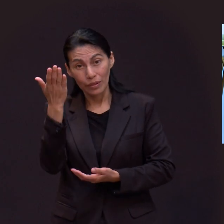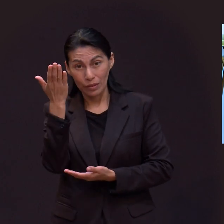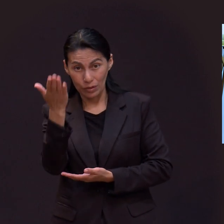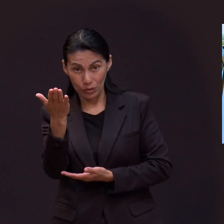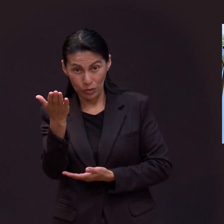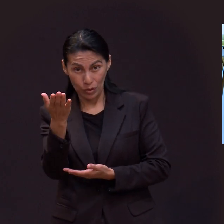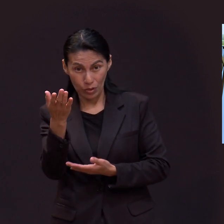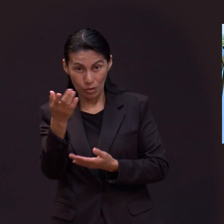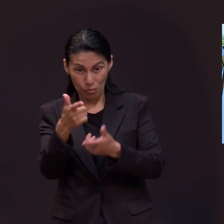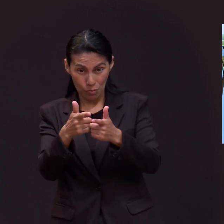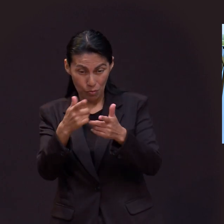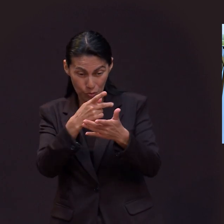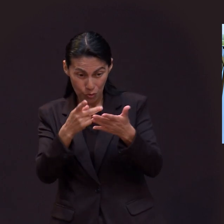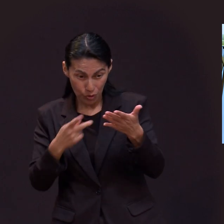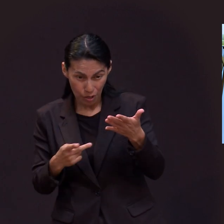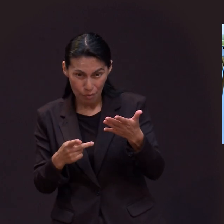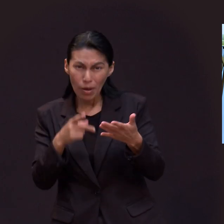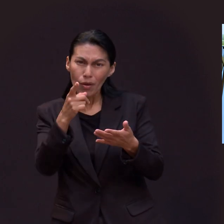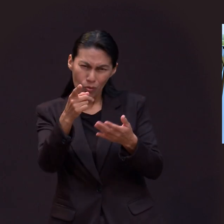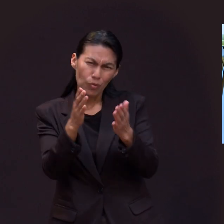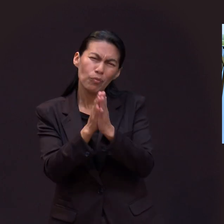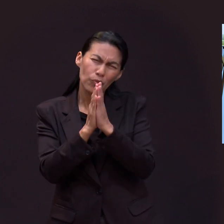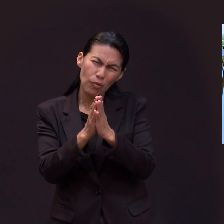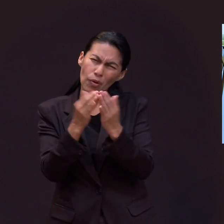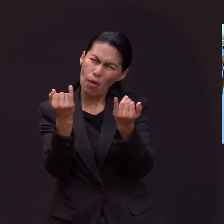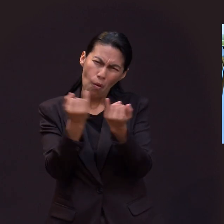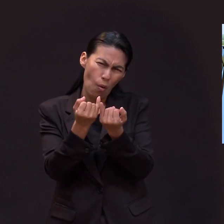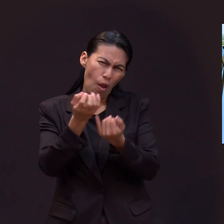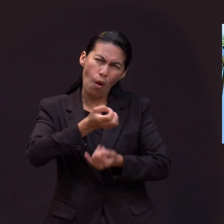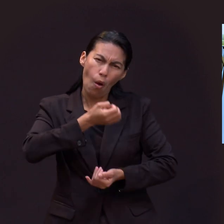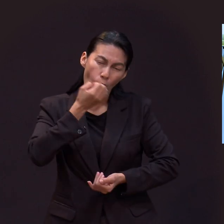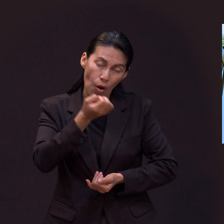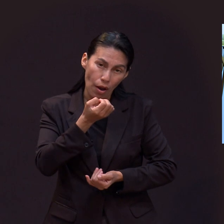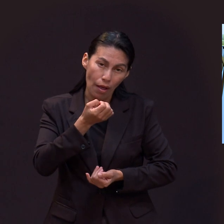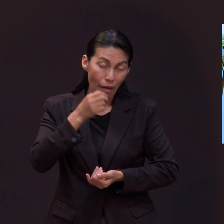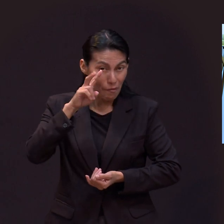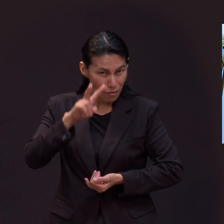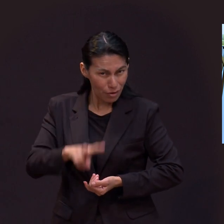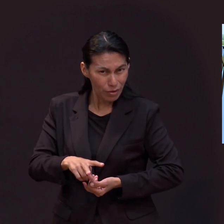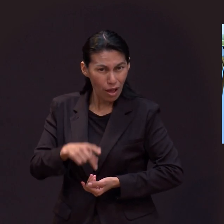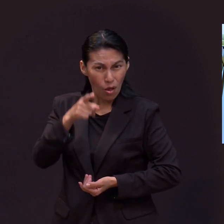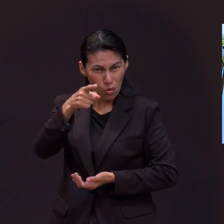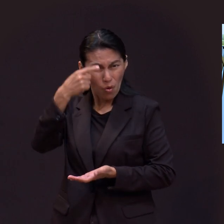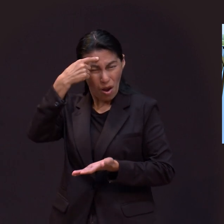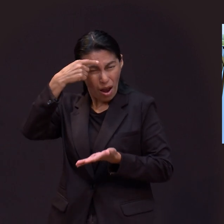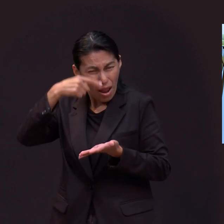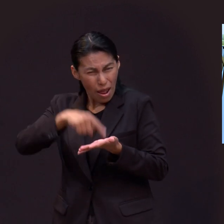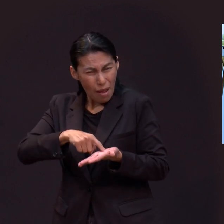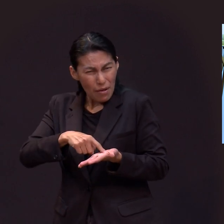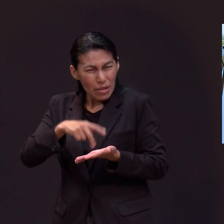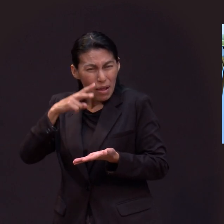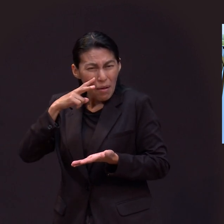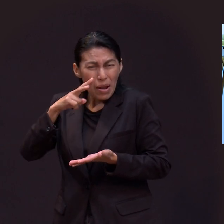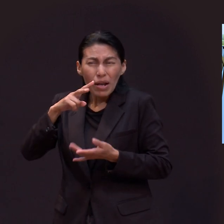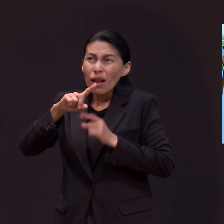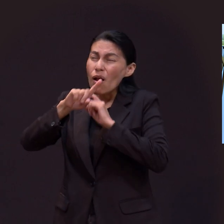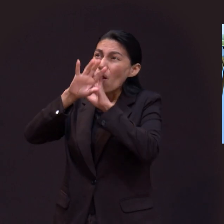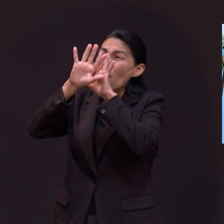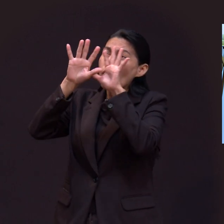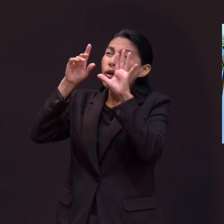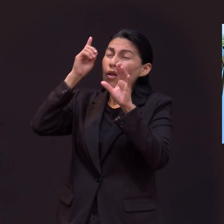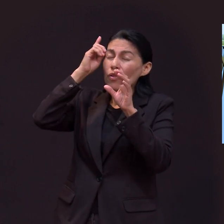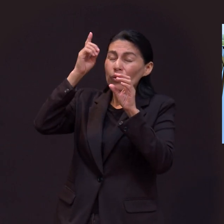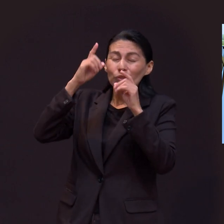este programa créeme que vas a notar que la gloria de dios brilla